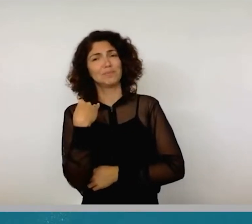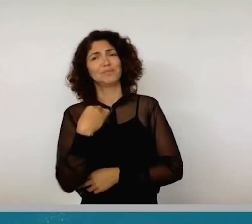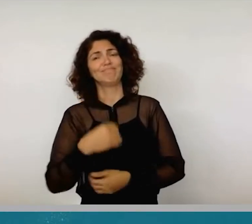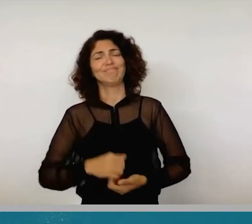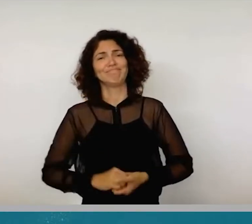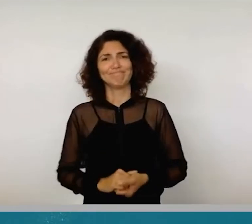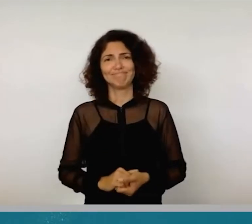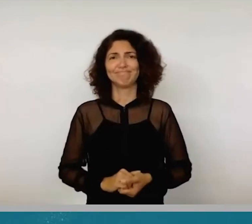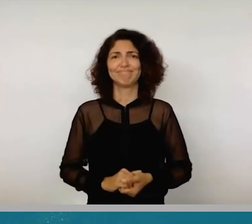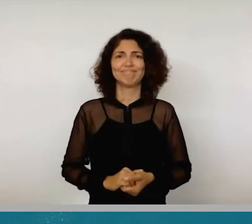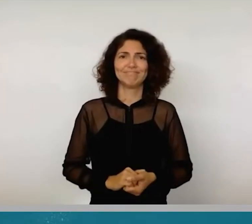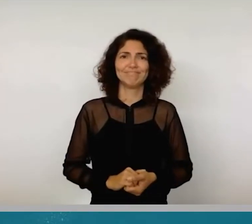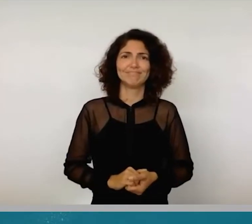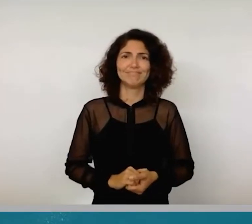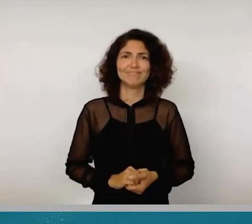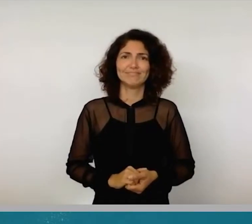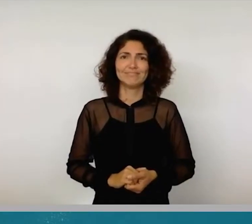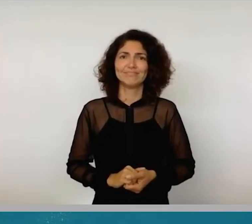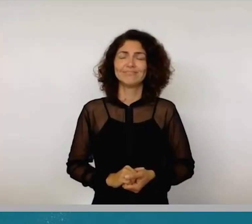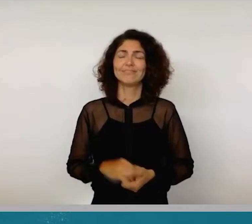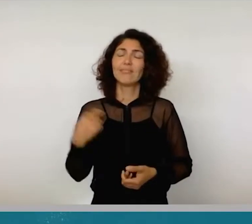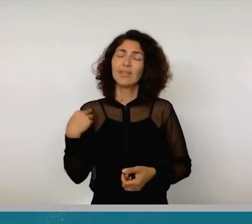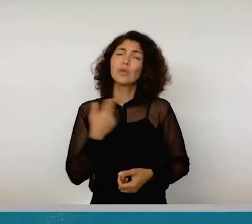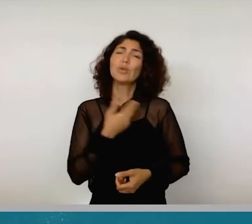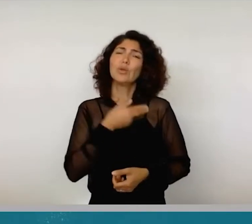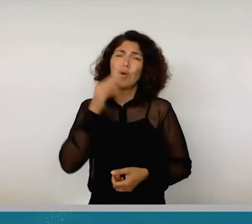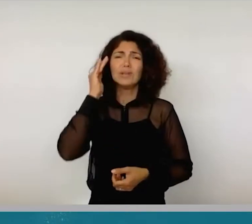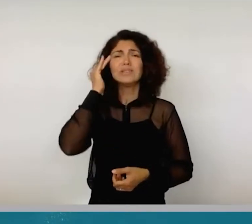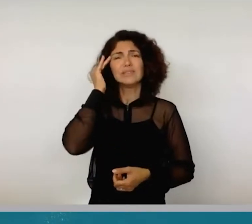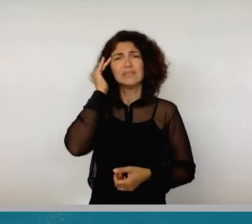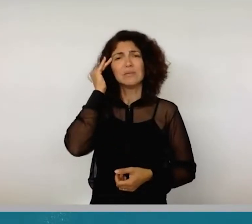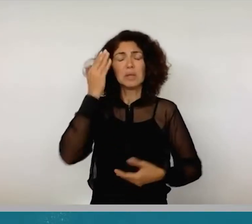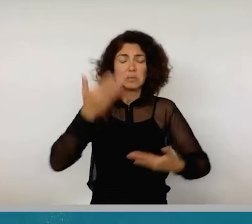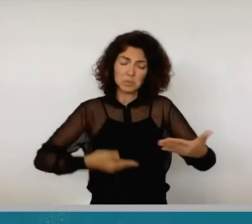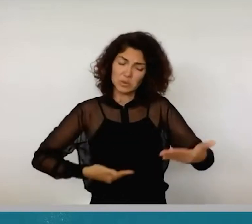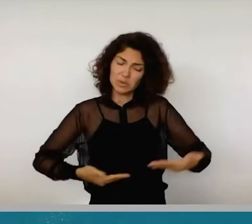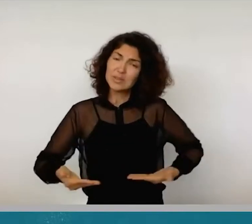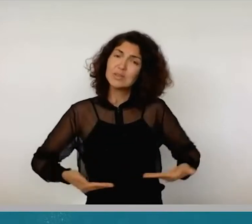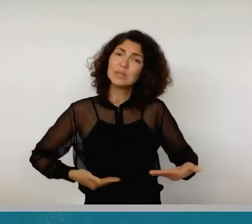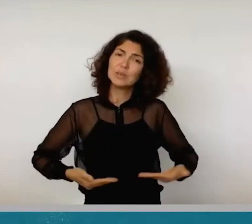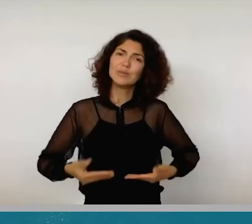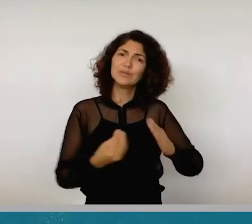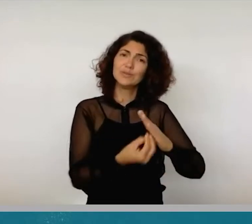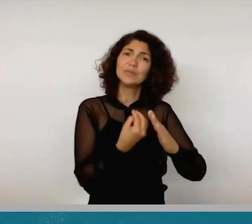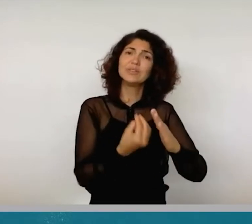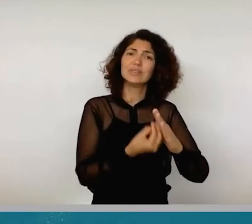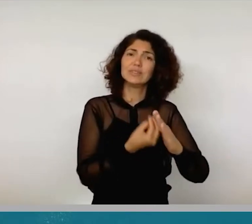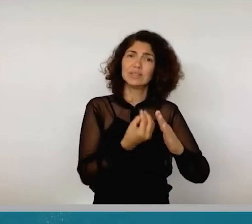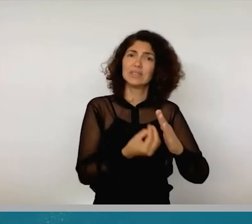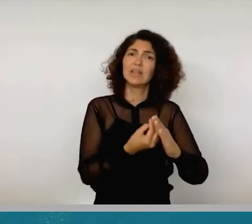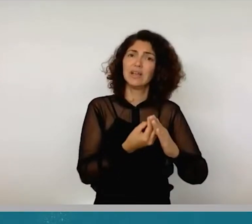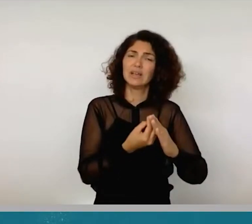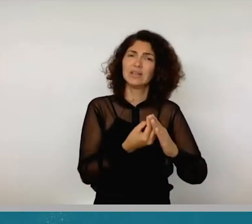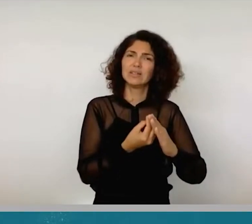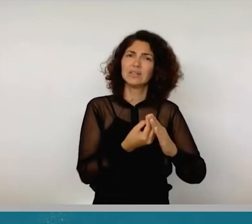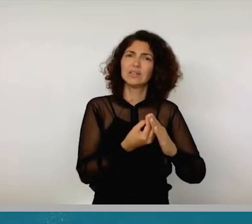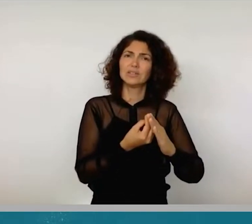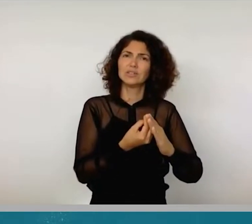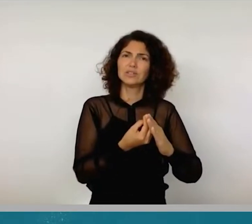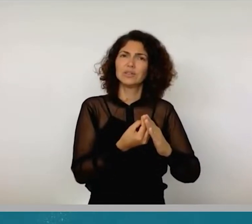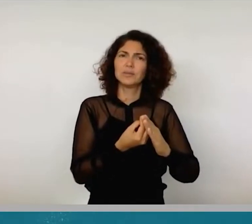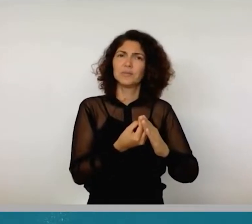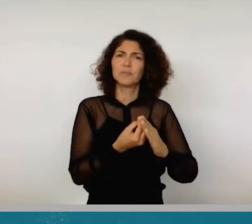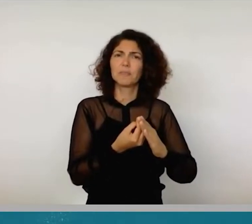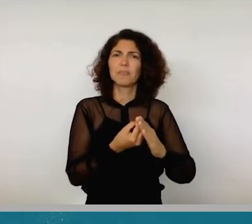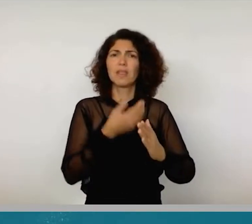durante todo o serviço na igreja, irmãos, nós perdemos alguns irmãos valiosos, guerreiros valiosos diante